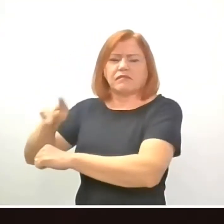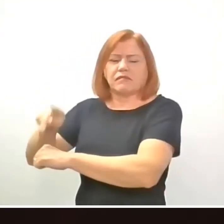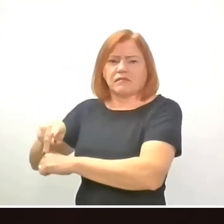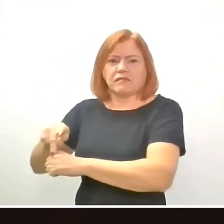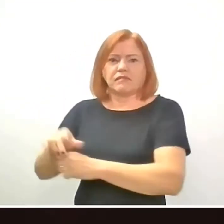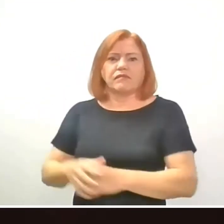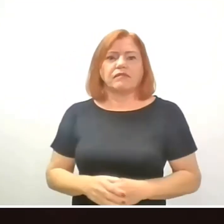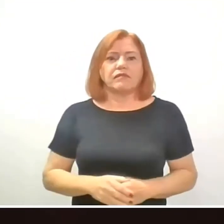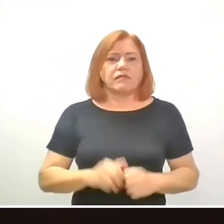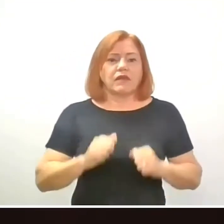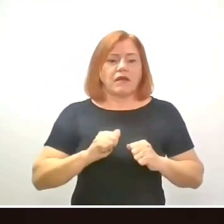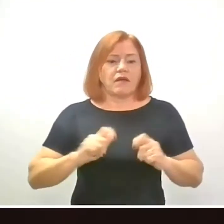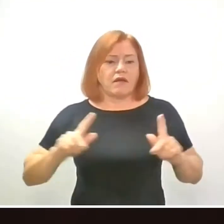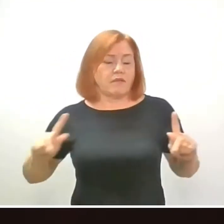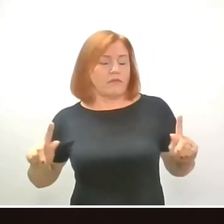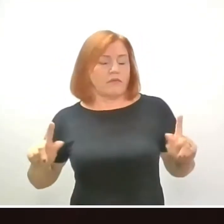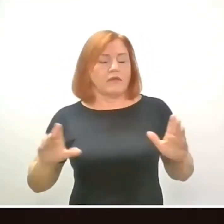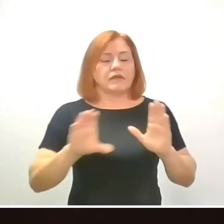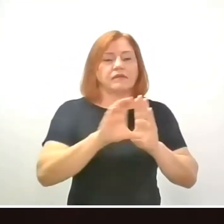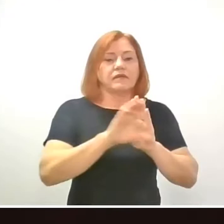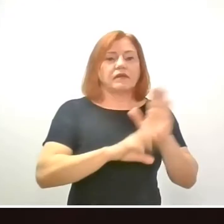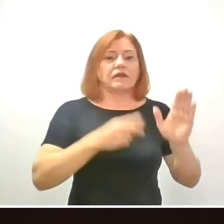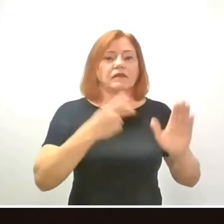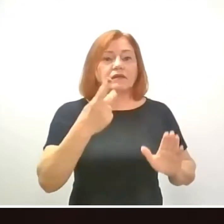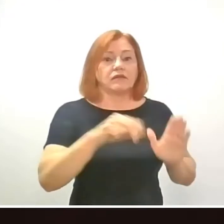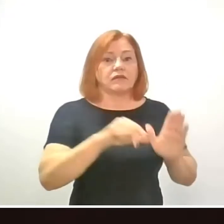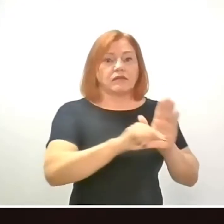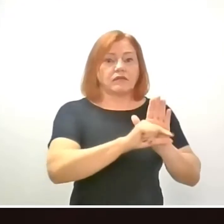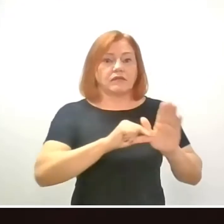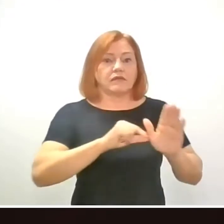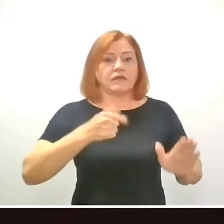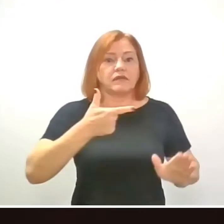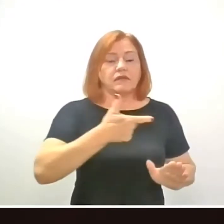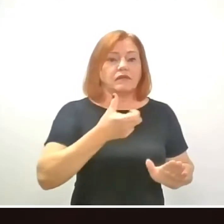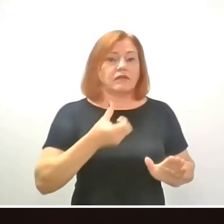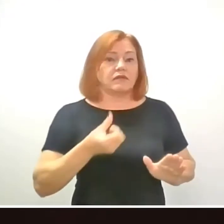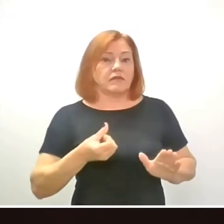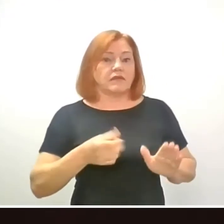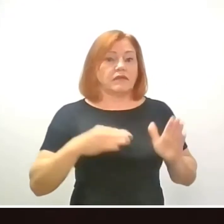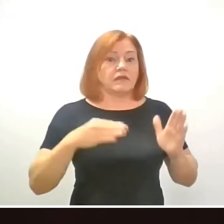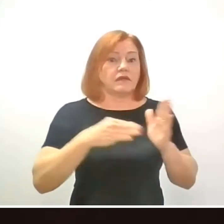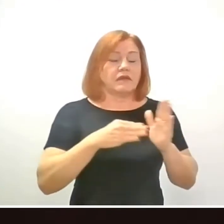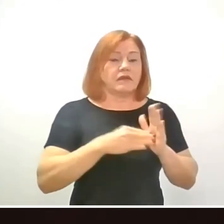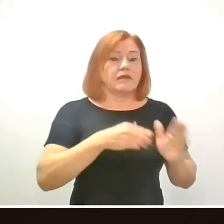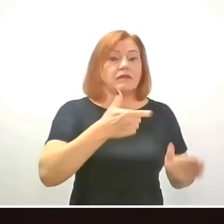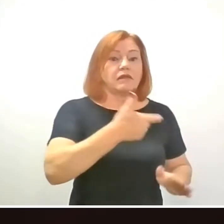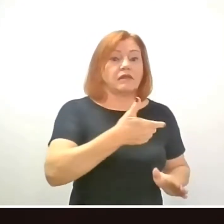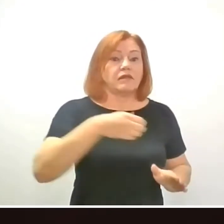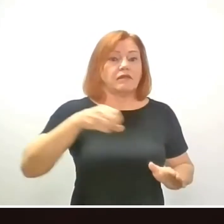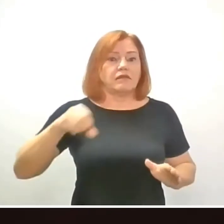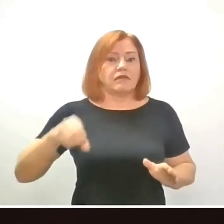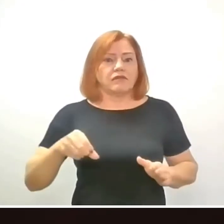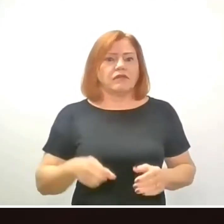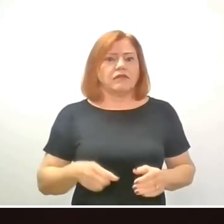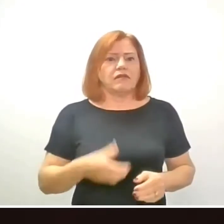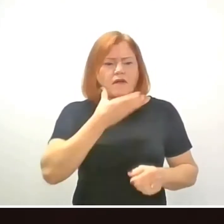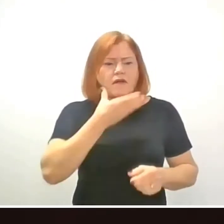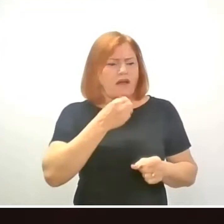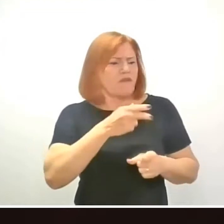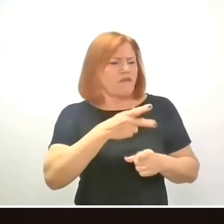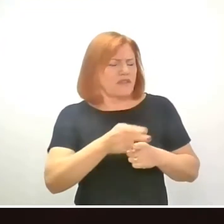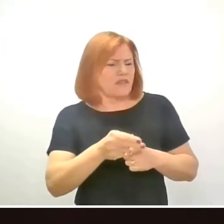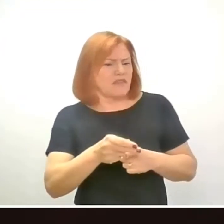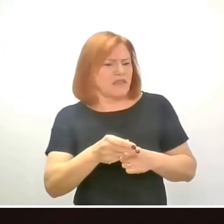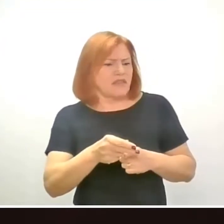de 26 a 29, que diz o seguinte: ao vencedor que guardar até